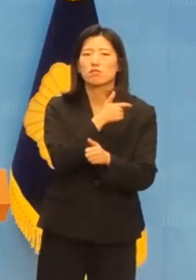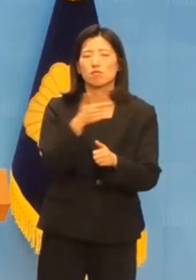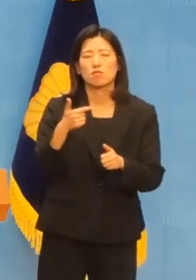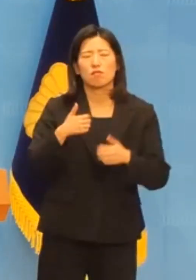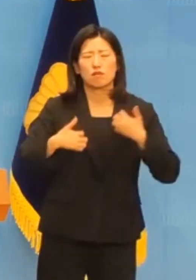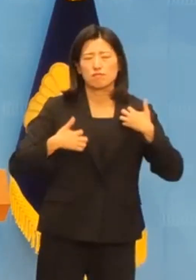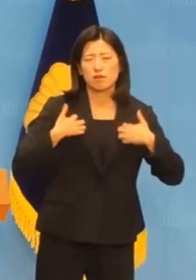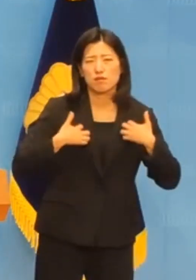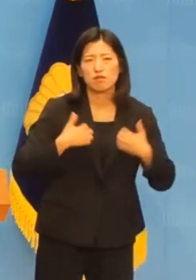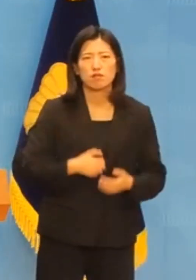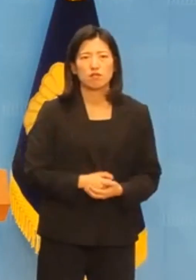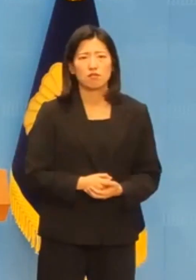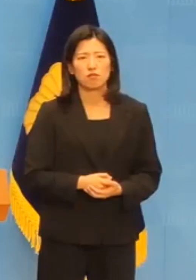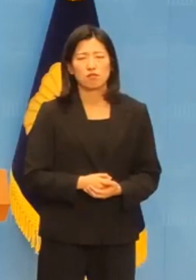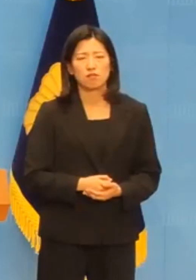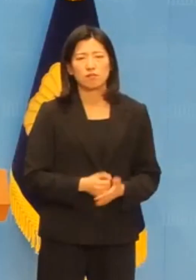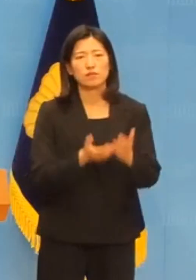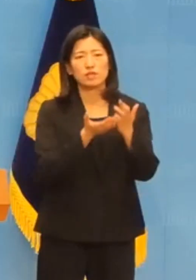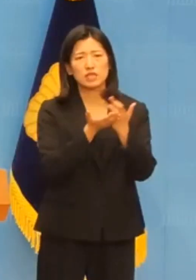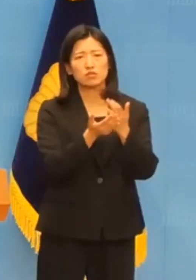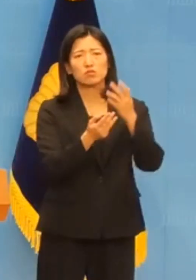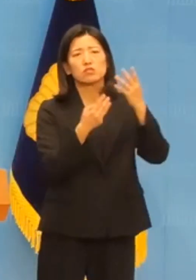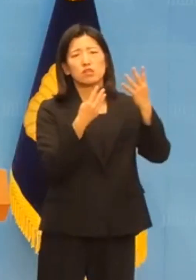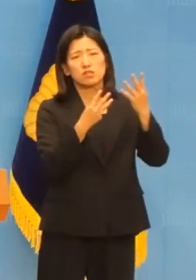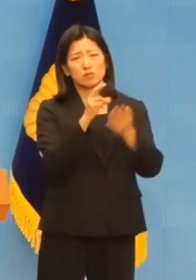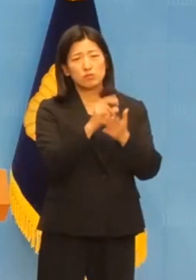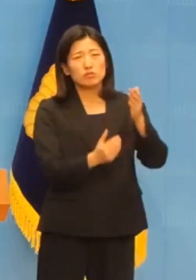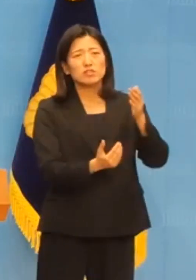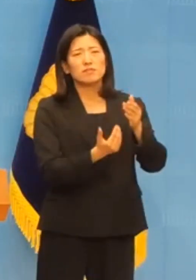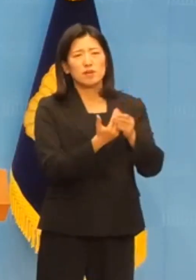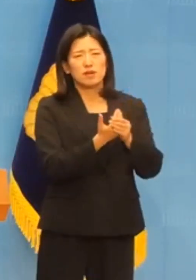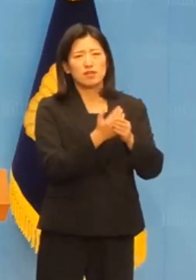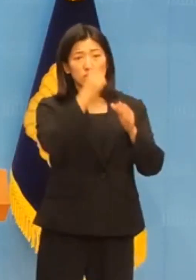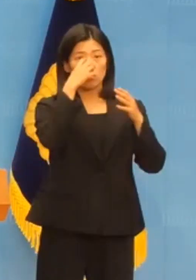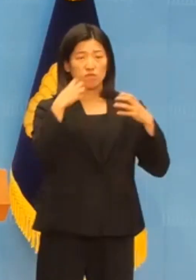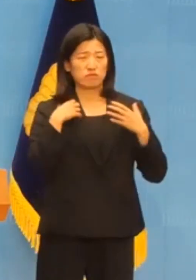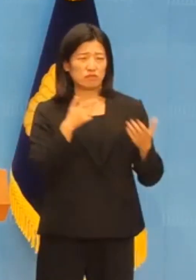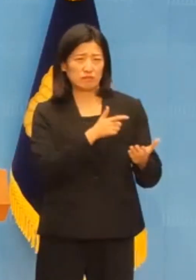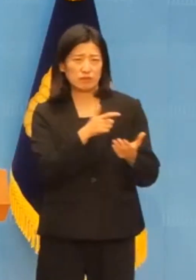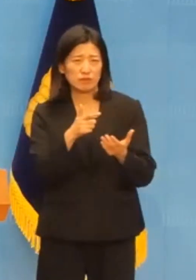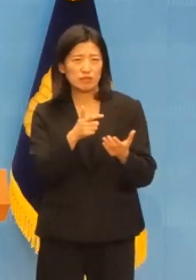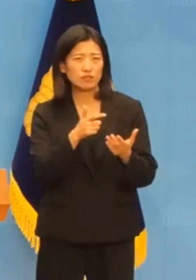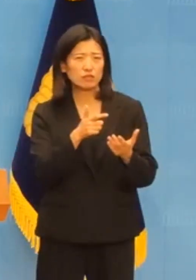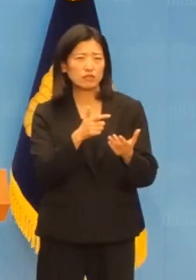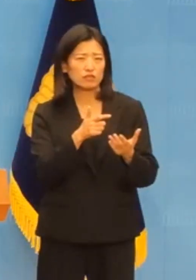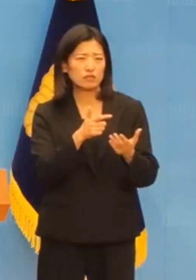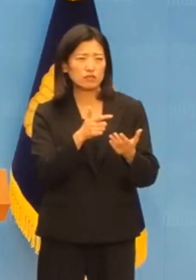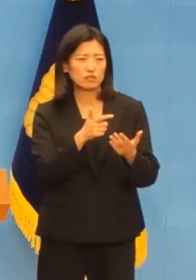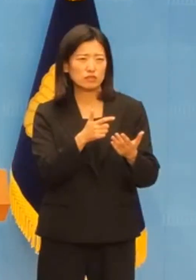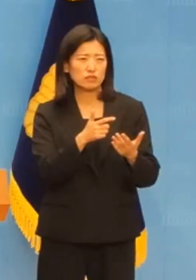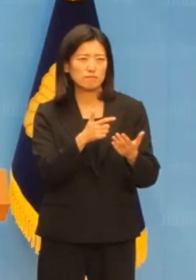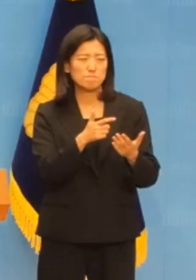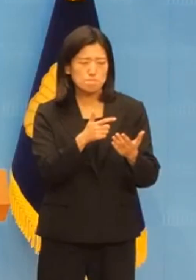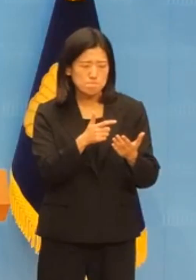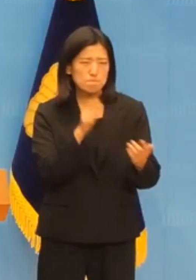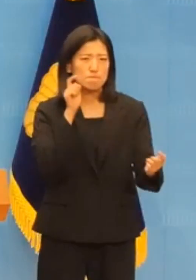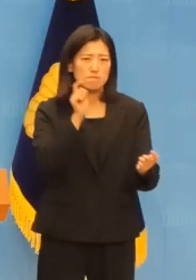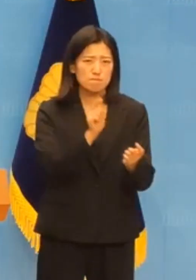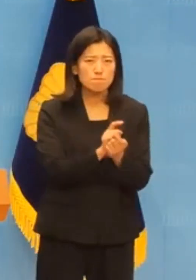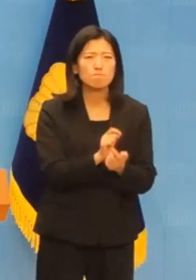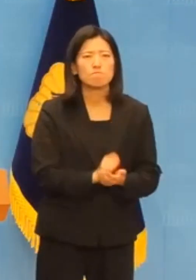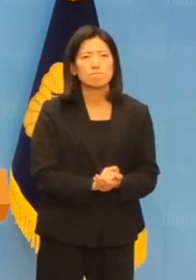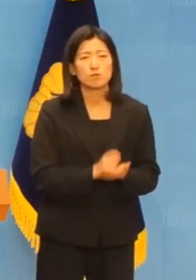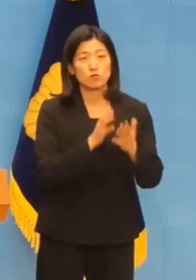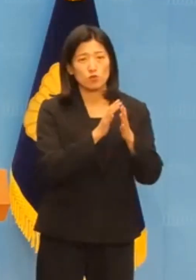이는 제주 4.3의 진실을 온전히 마주하고 희생자와 유족의 아픔을 치유하며 국가 책임을